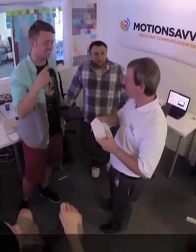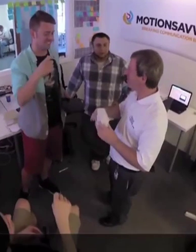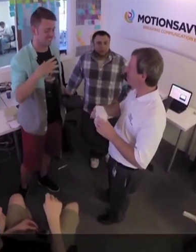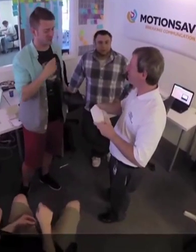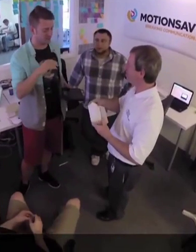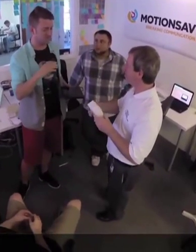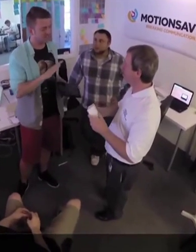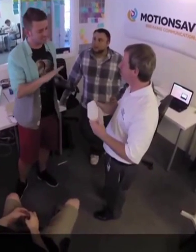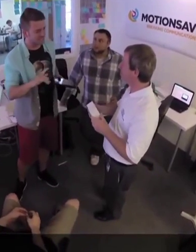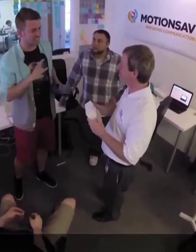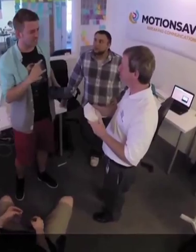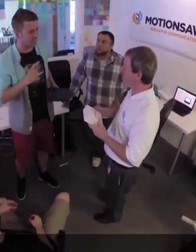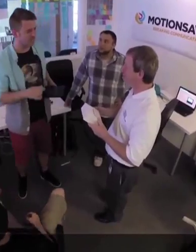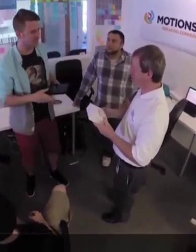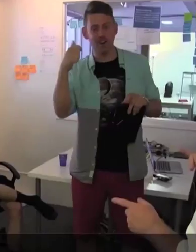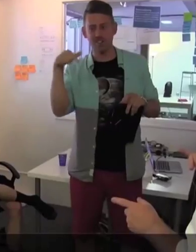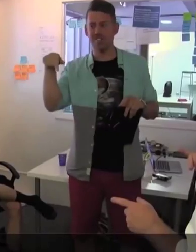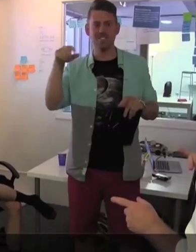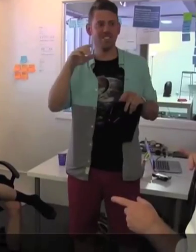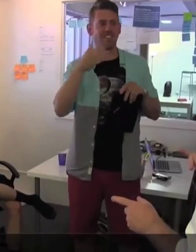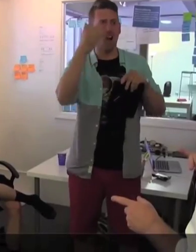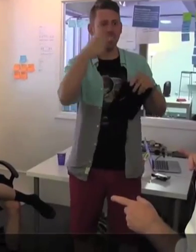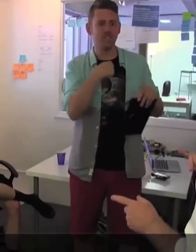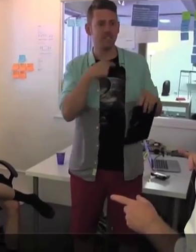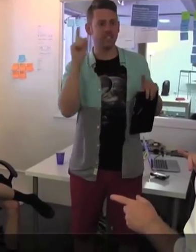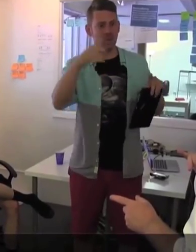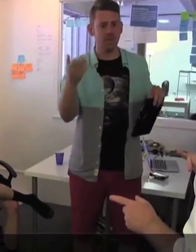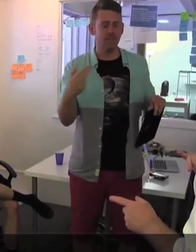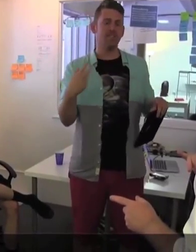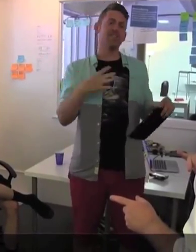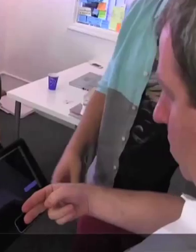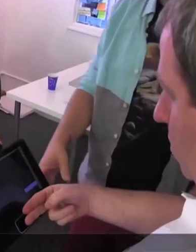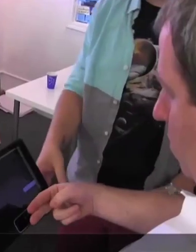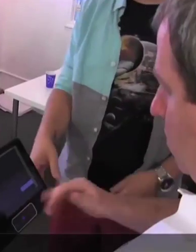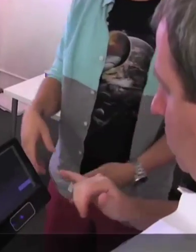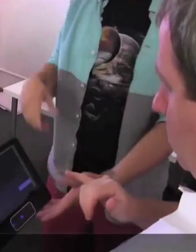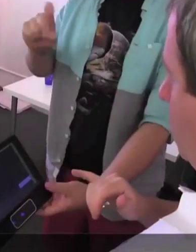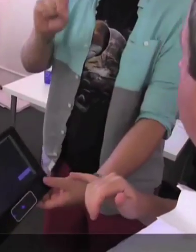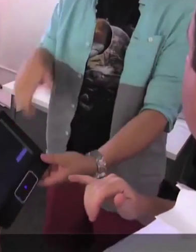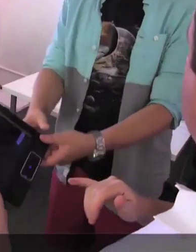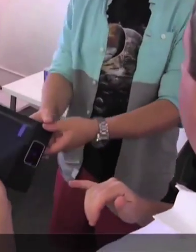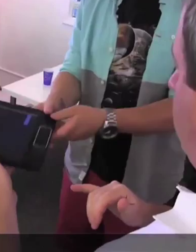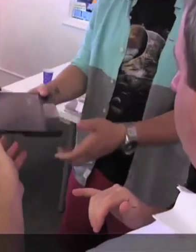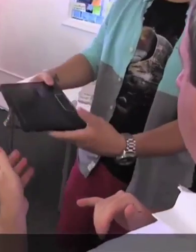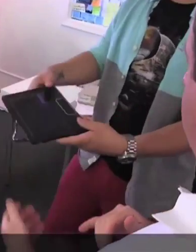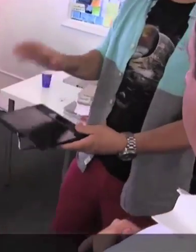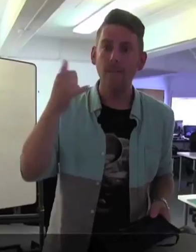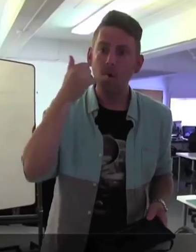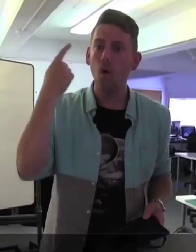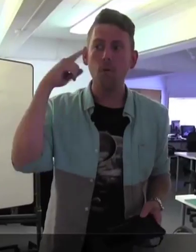La sordesa és un problema que pateixen al voltant de 360 milions de persones. D'aquests, uns 70 milions utilitzen el